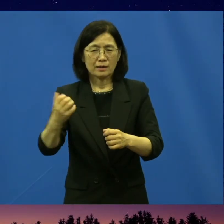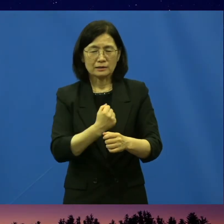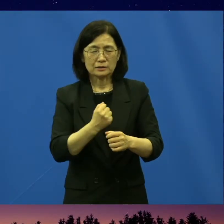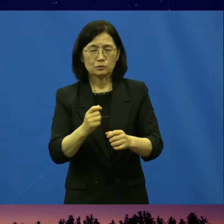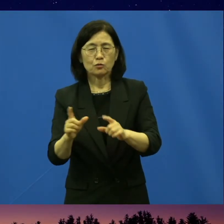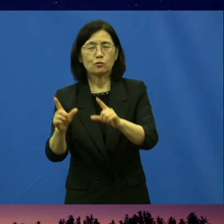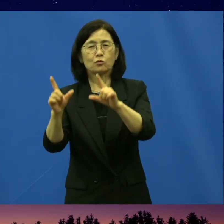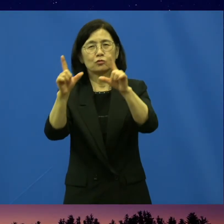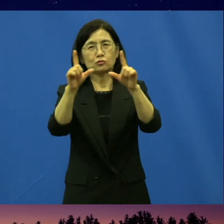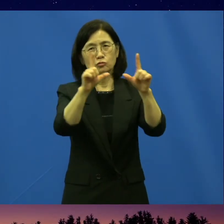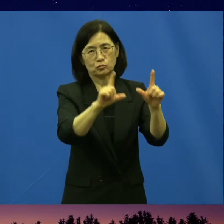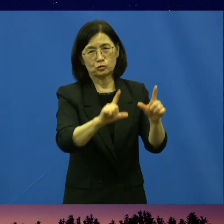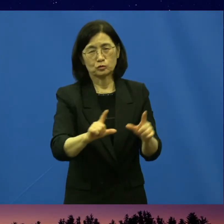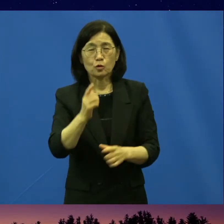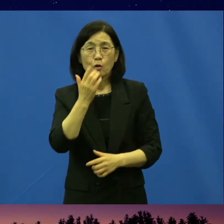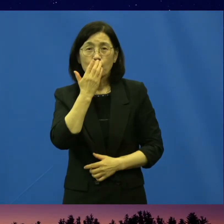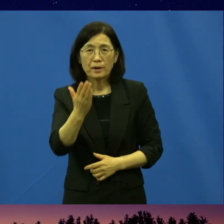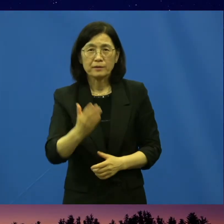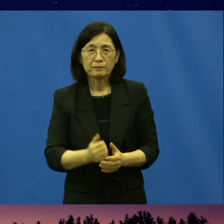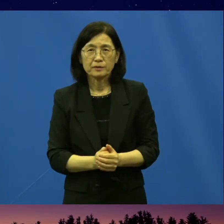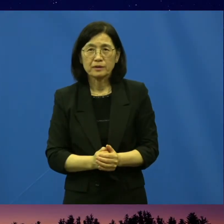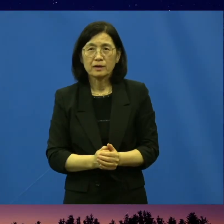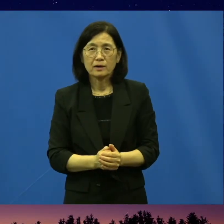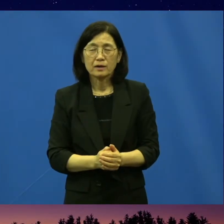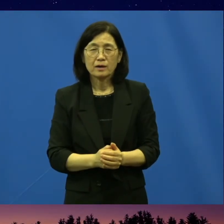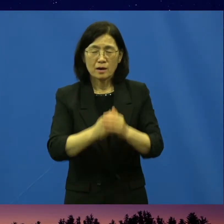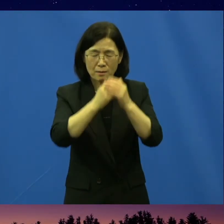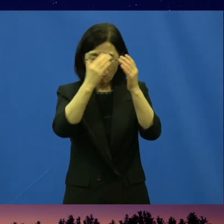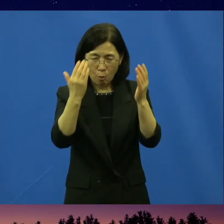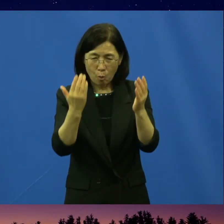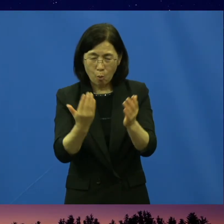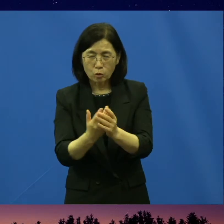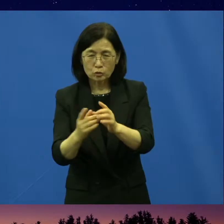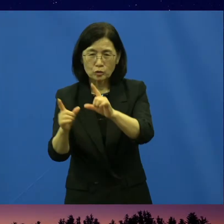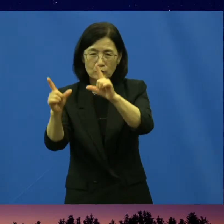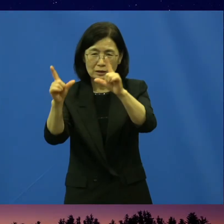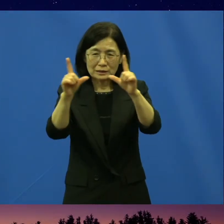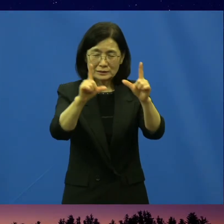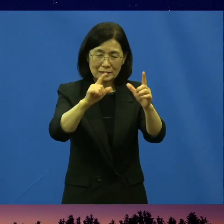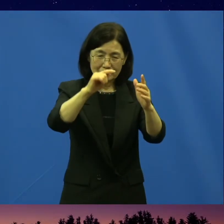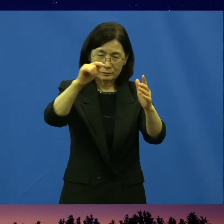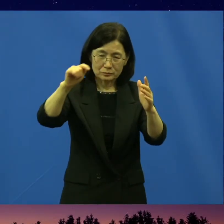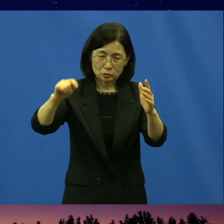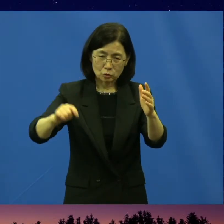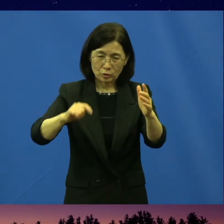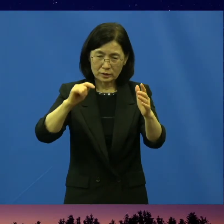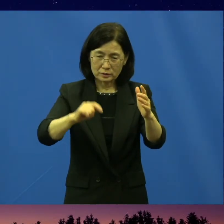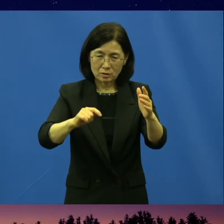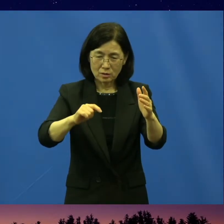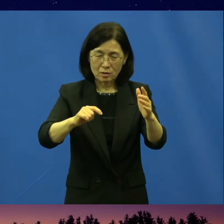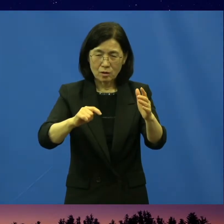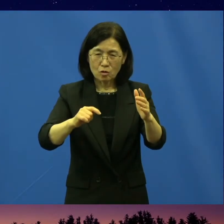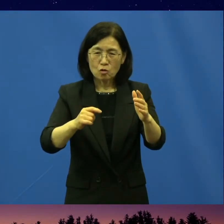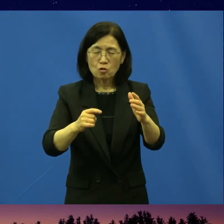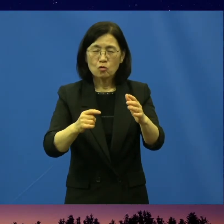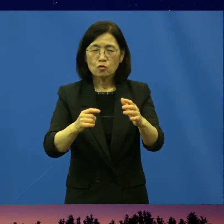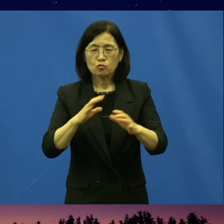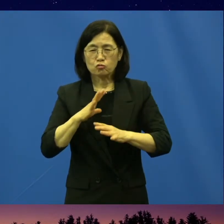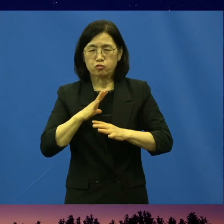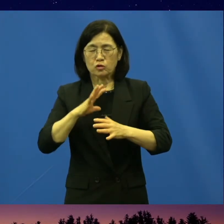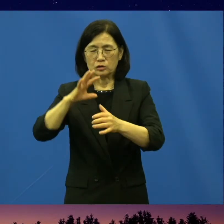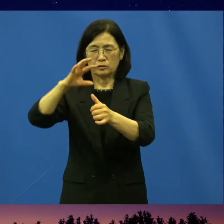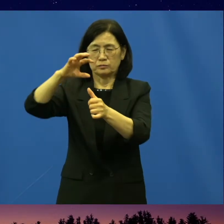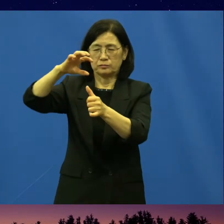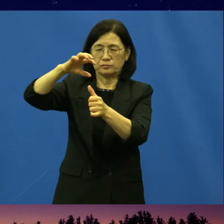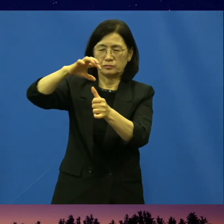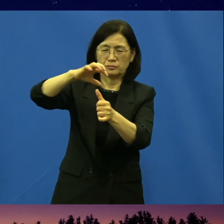일평생 모든 삶 속에서 이 두려움의 지배를 받지 않는 순간이 없어요. 그리고 두려움은 죽음에 대한